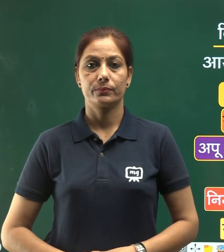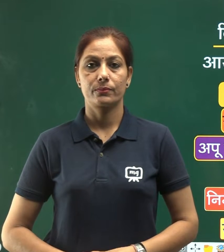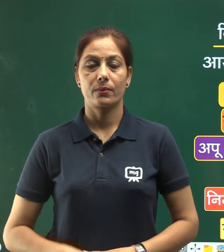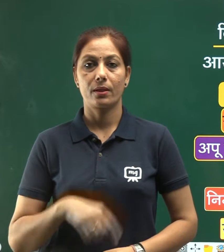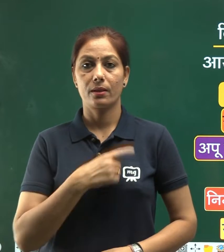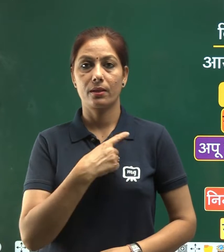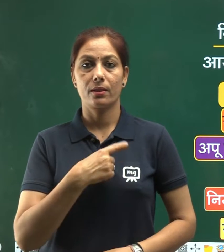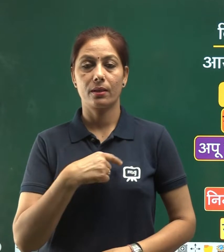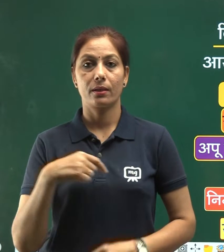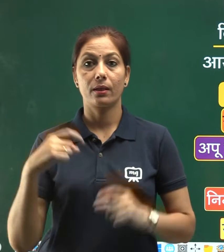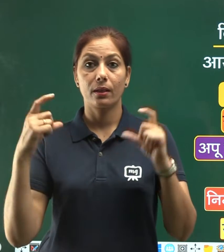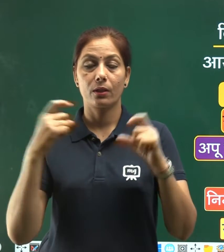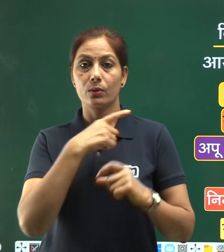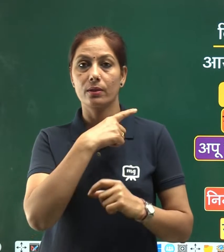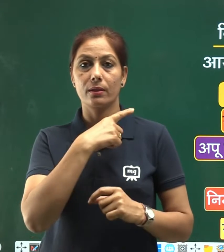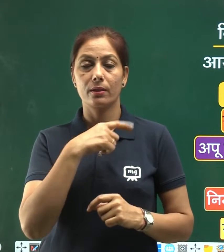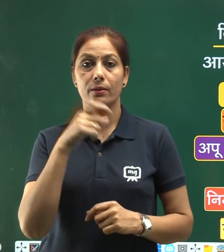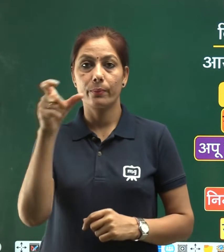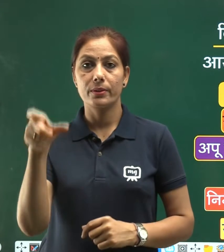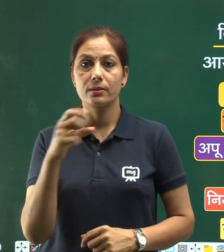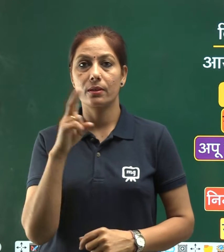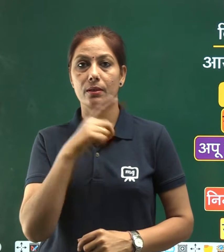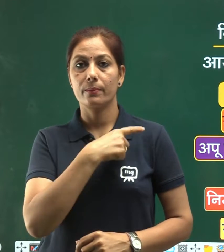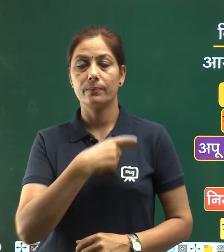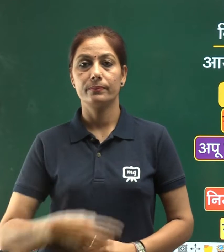ये हैं लेखक सत्यजीत राय।